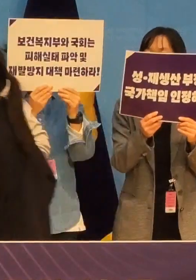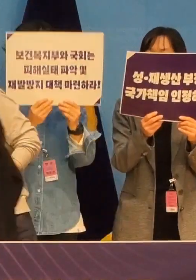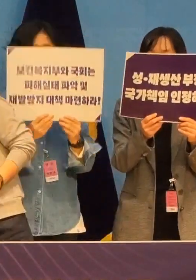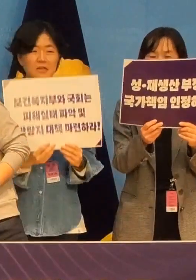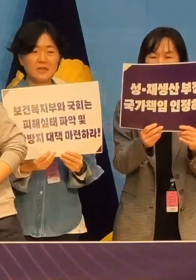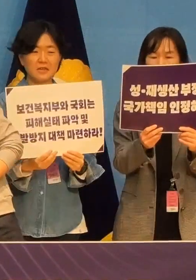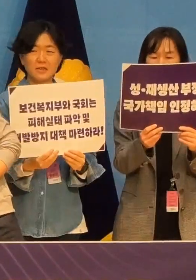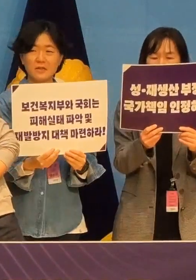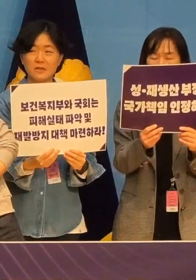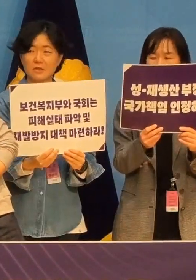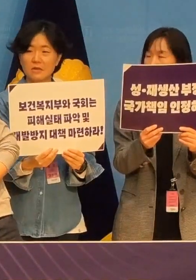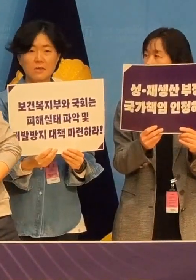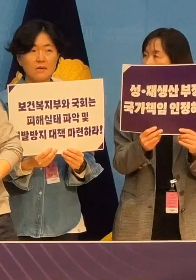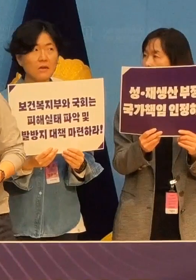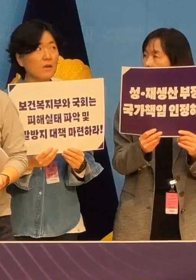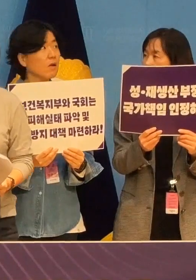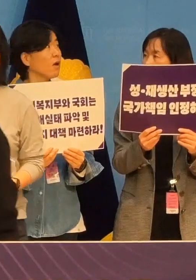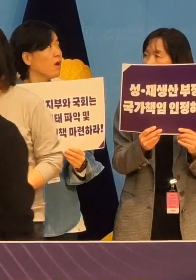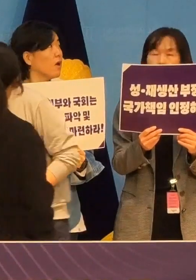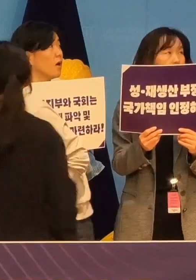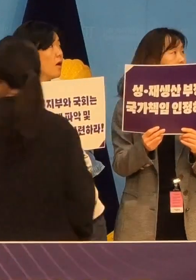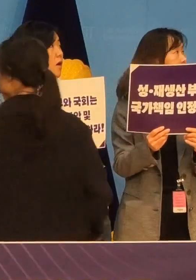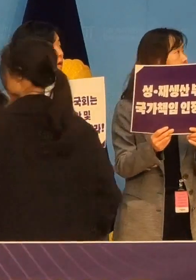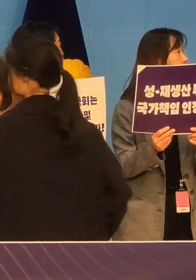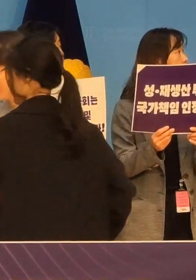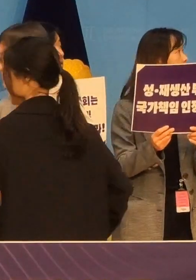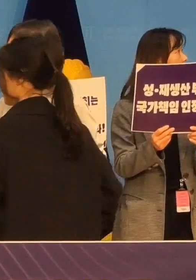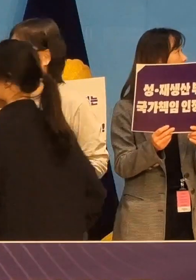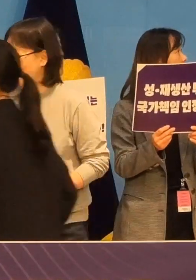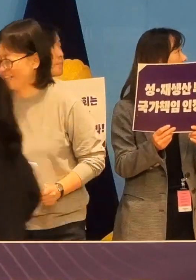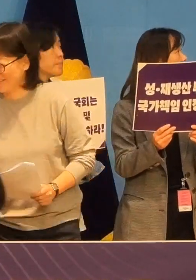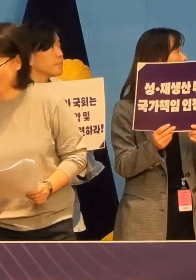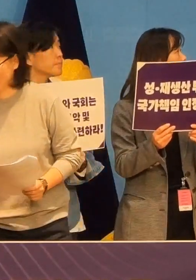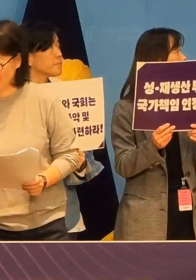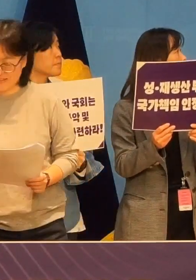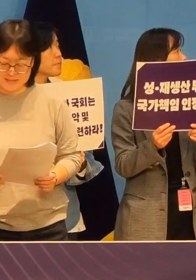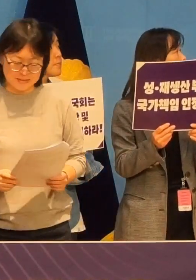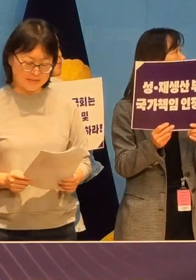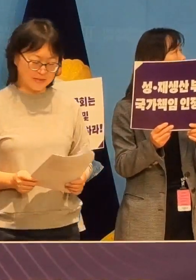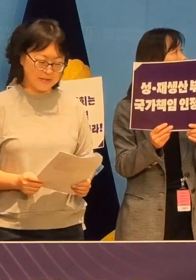회원님 안녕하세요. 시원아입니다. 안녕하세요. 반갑습니다.